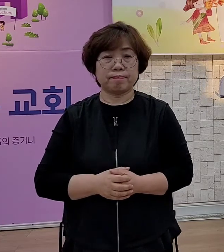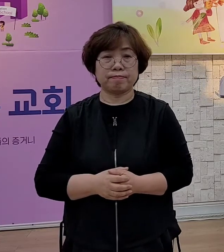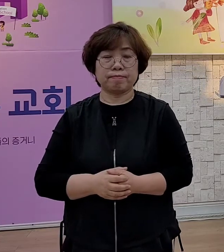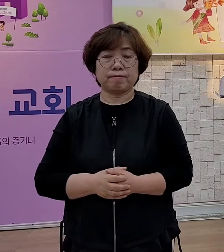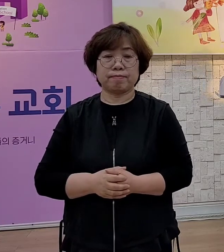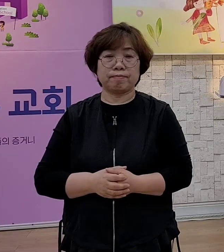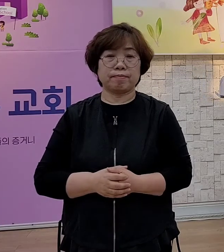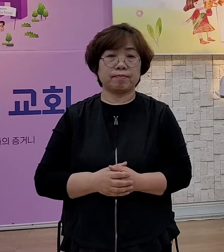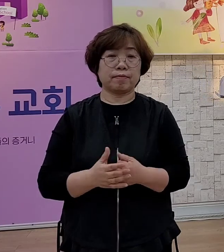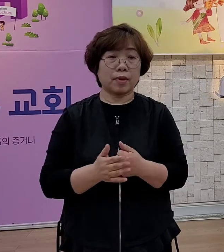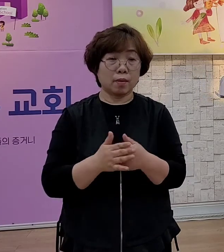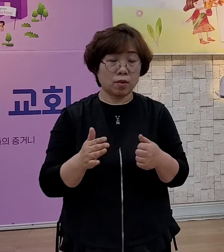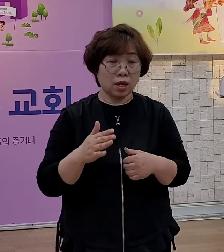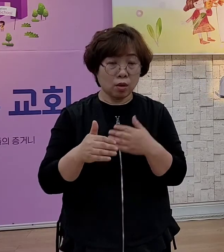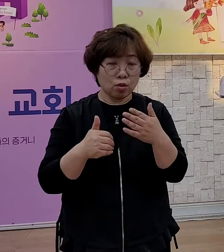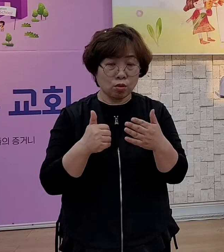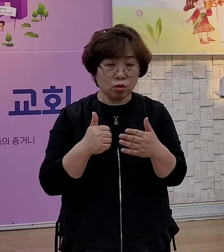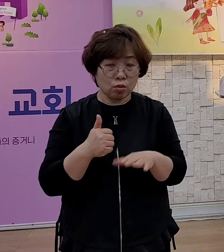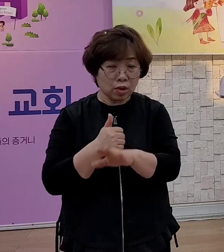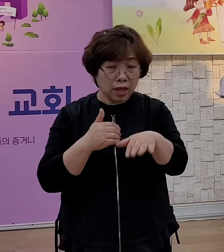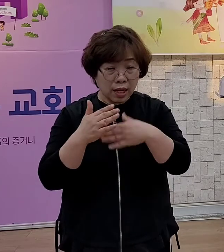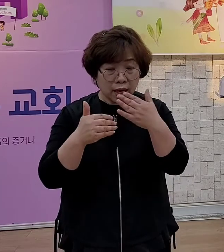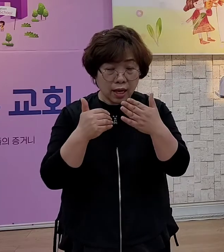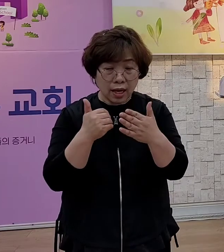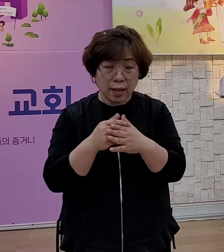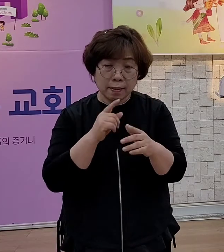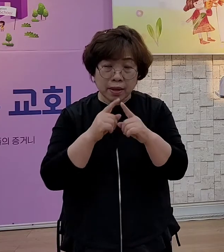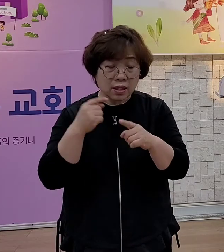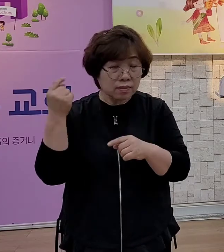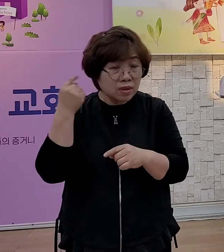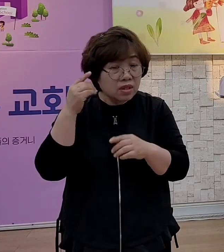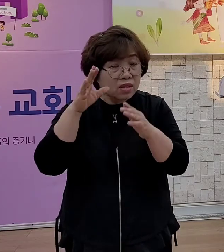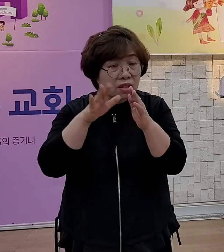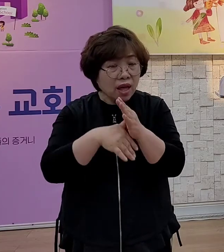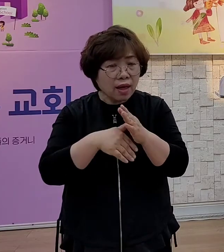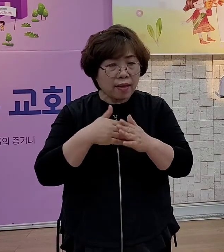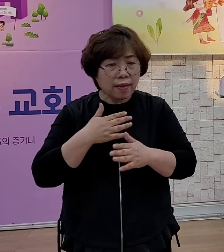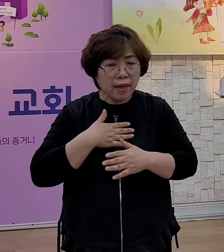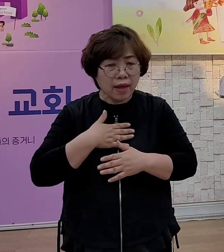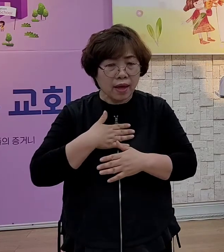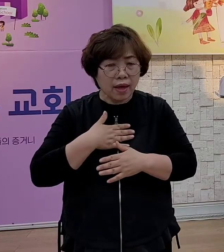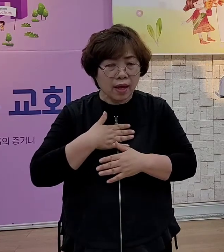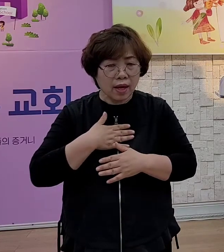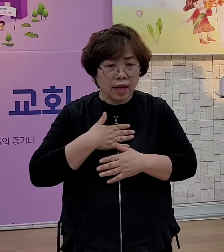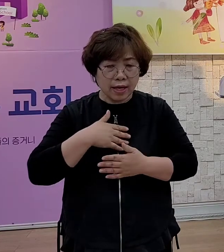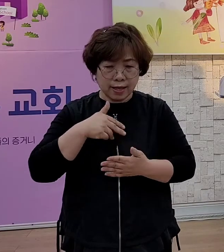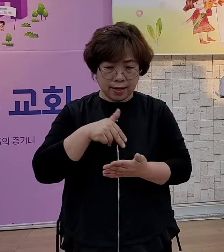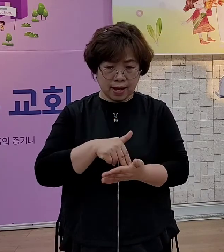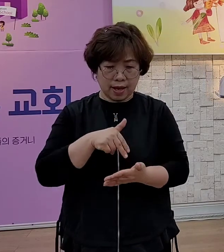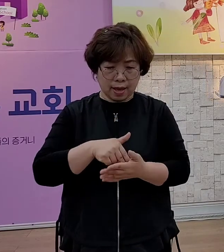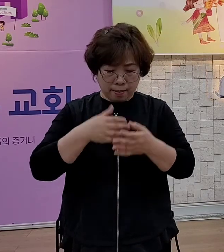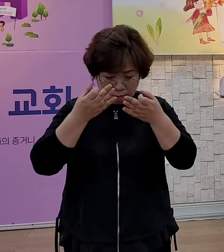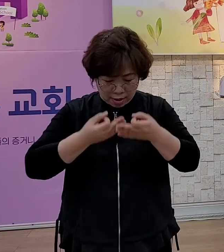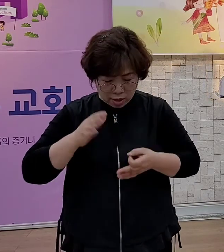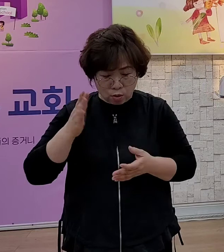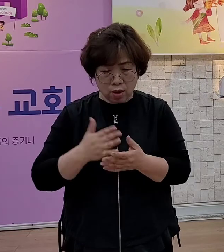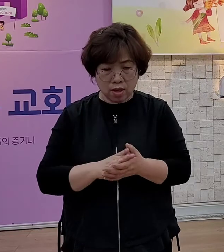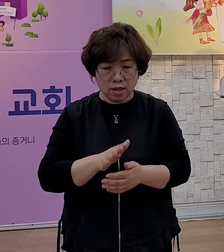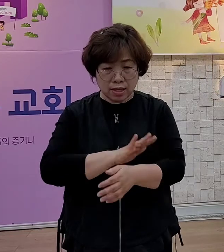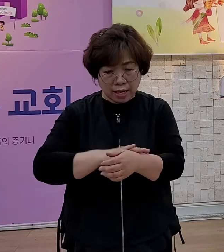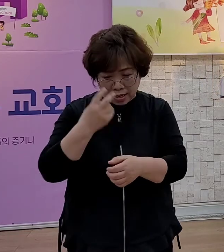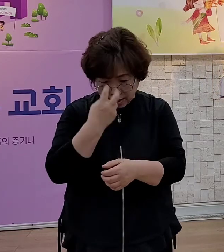그래서 우리가 하나님 말씀을 들을 때 내가 지금 어떤 자세로 듣고 있는가 잘 살펴야